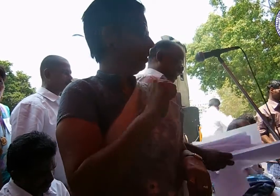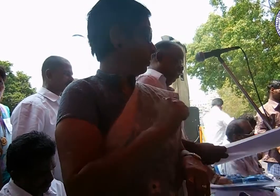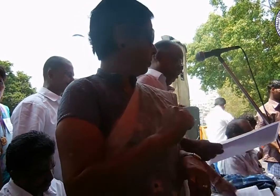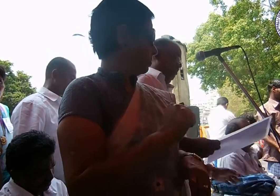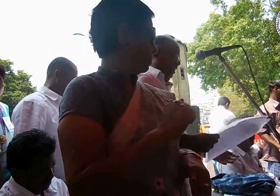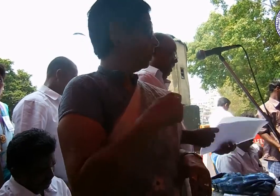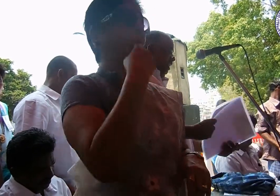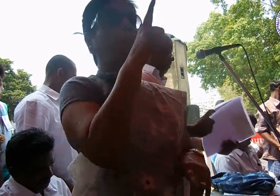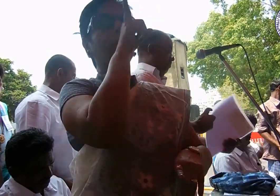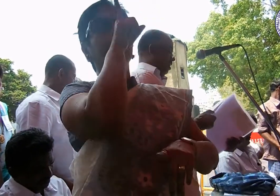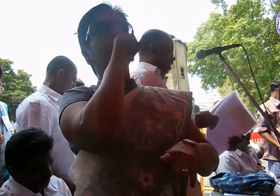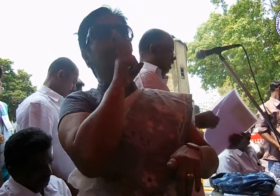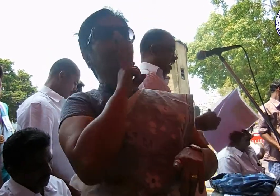எதையும் சொல்ல மாட்டேங்கிறீங்க கடந்த